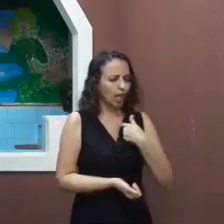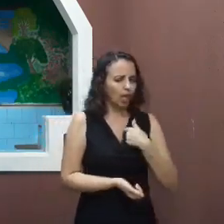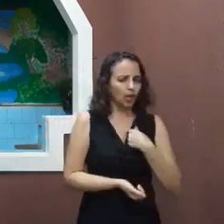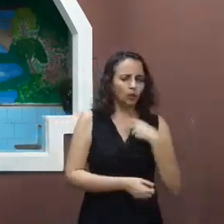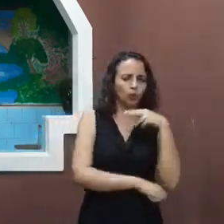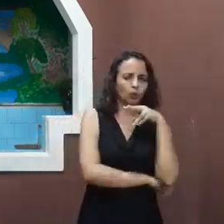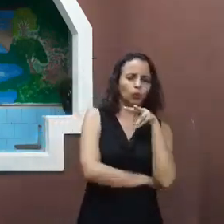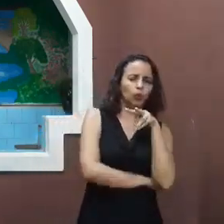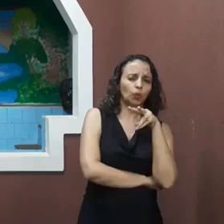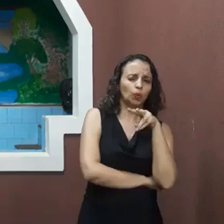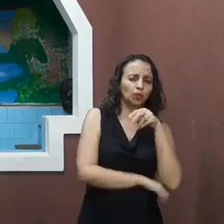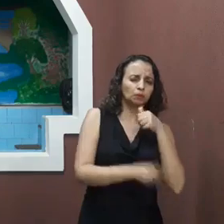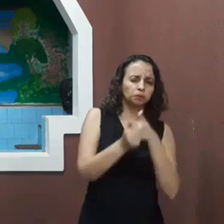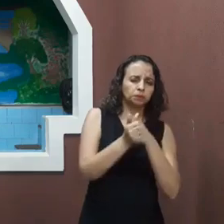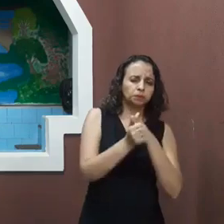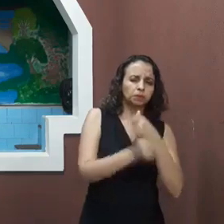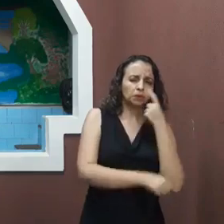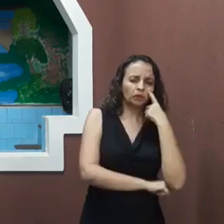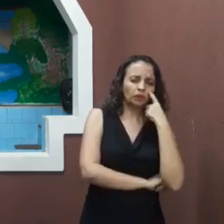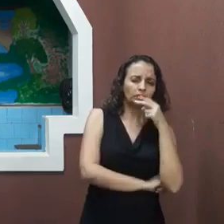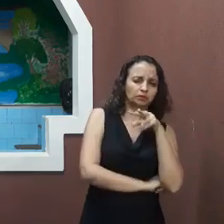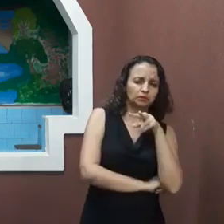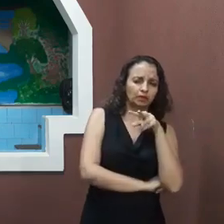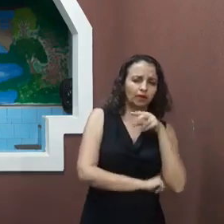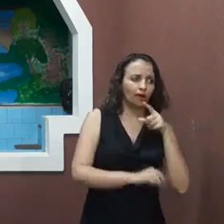Deus, vamos ver que vai dar esse negócio. Que a mulher